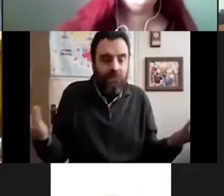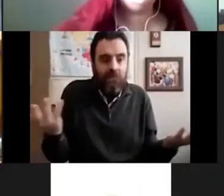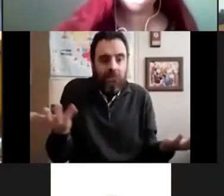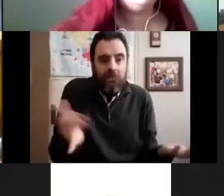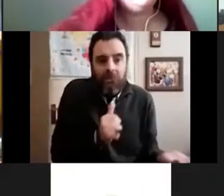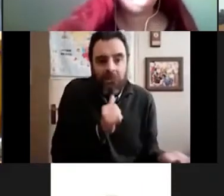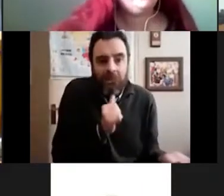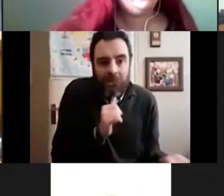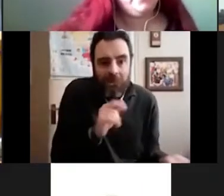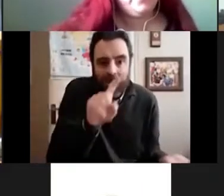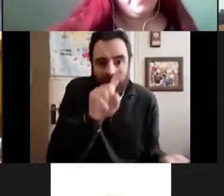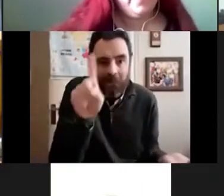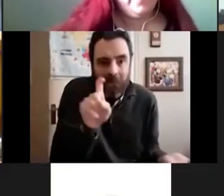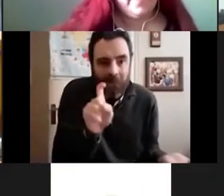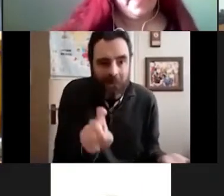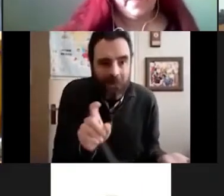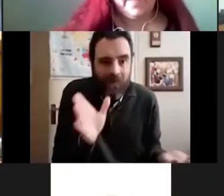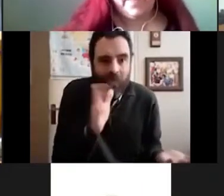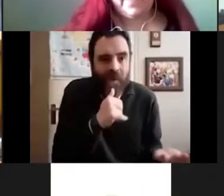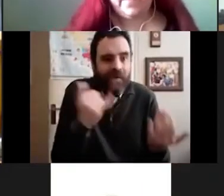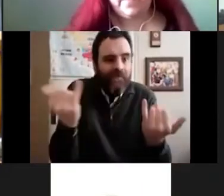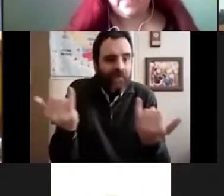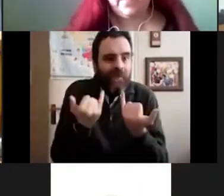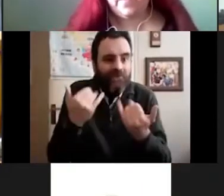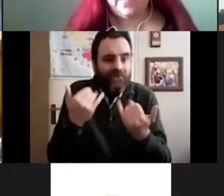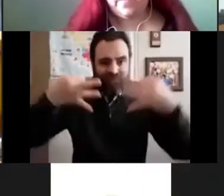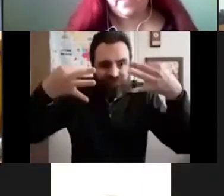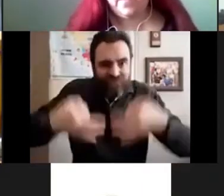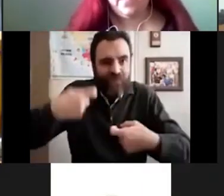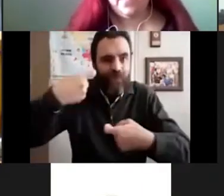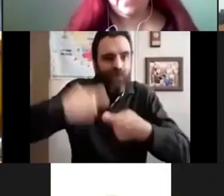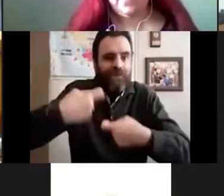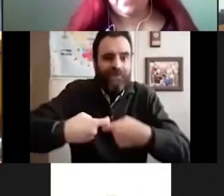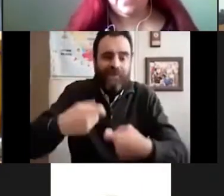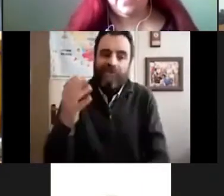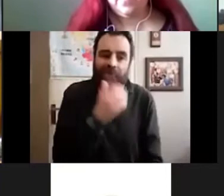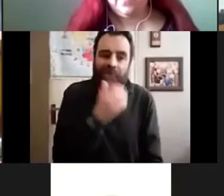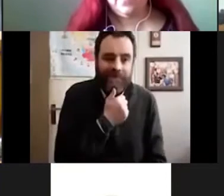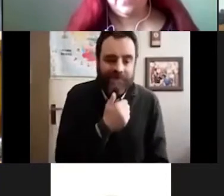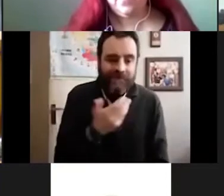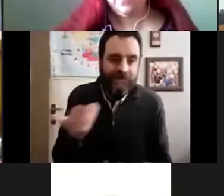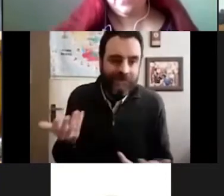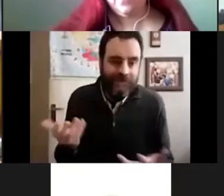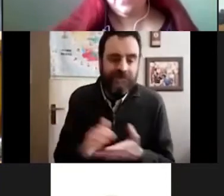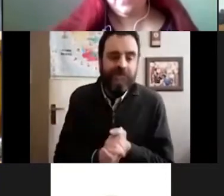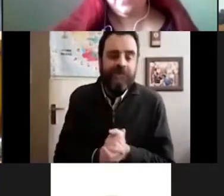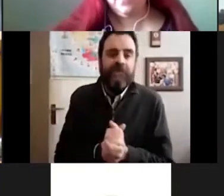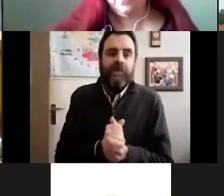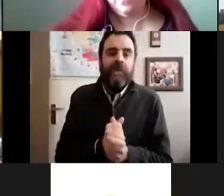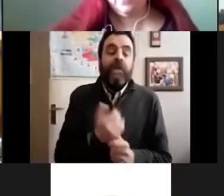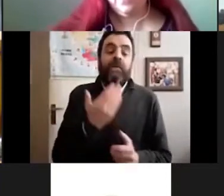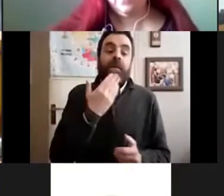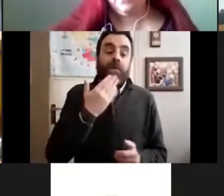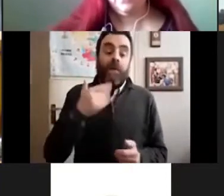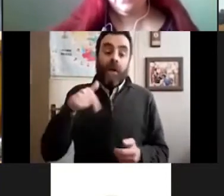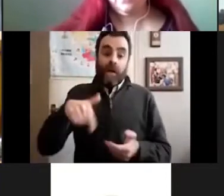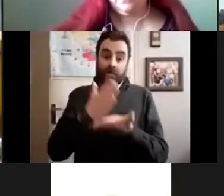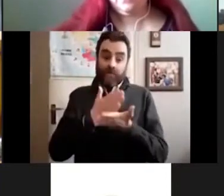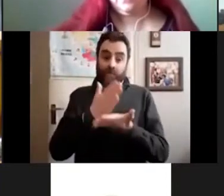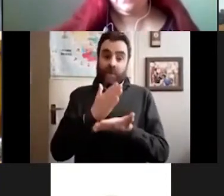se entrega este apoyo aquí a la escuela? ¿Cómo se concreta este beneficio? Bueno, esa es la pregunta. No hay información al respecto, información clara y concreta, no